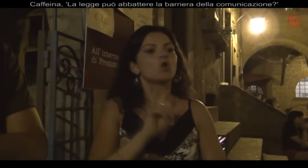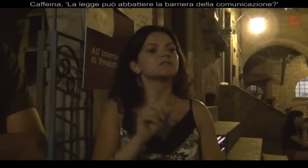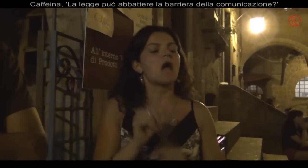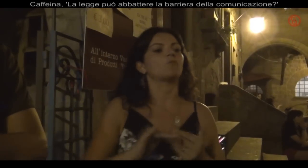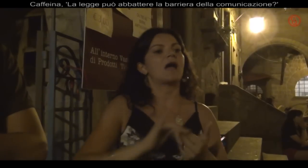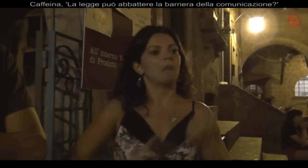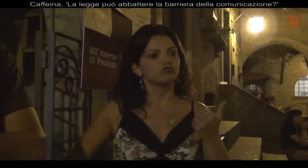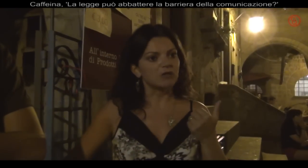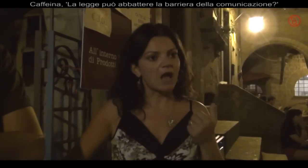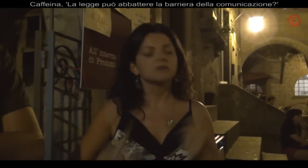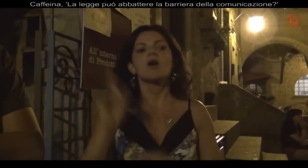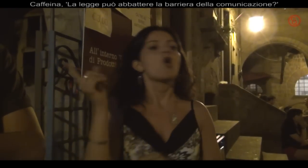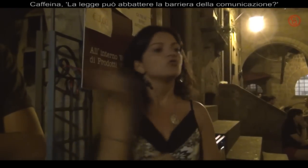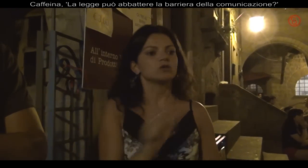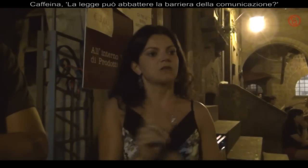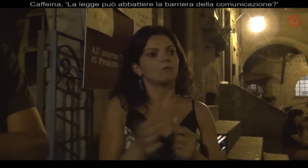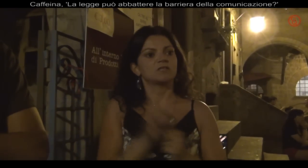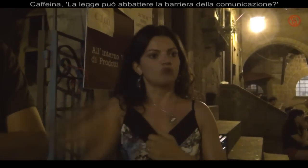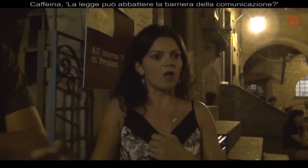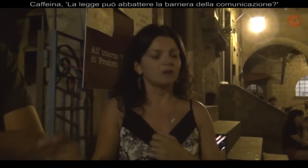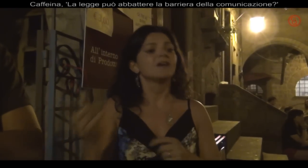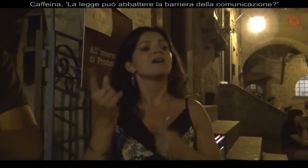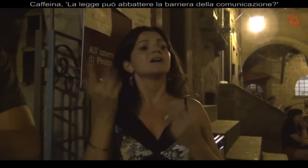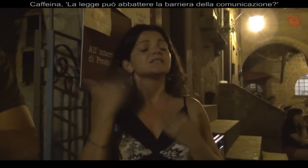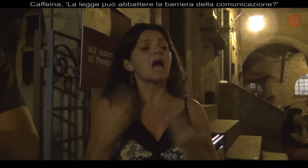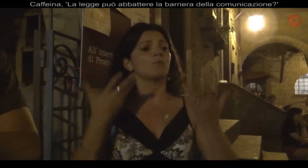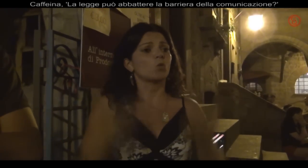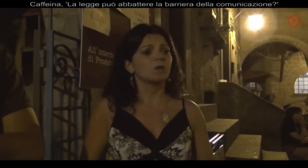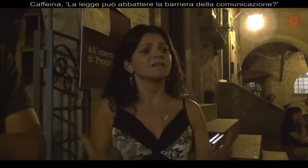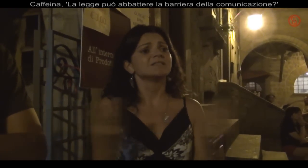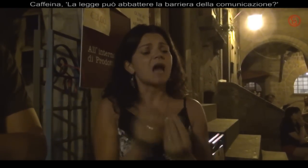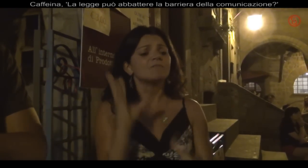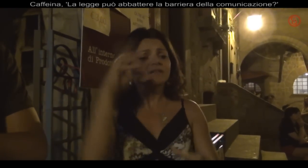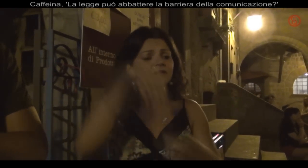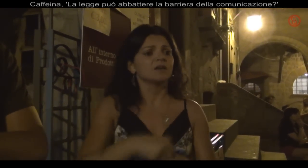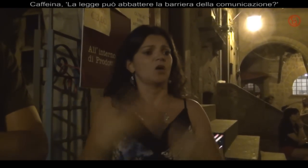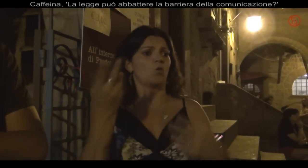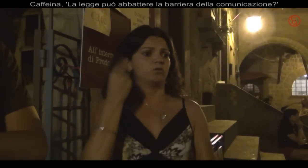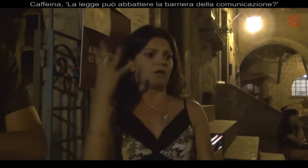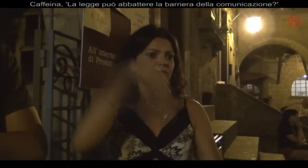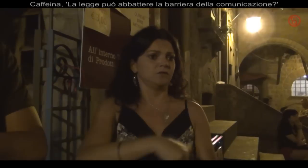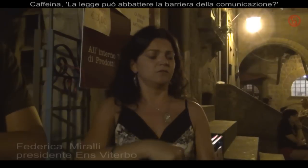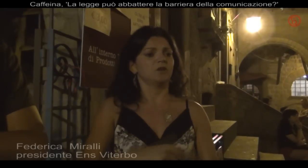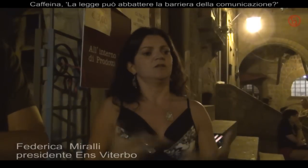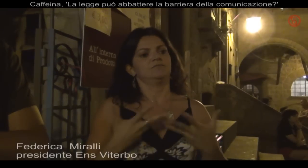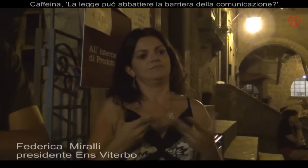qui. Non siamo emarginati, non siamo isolati, siamo qui insieme agli utenti, con